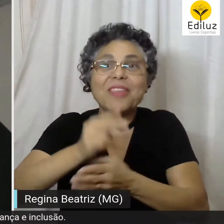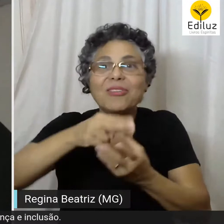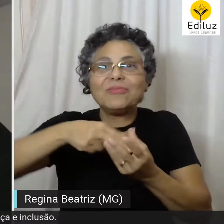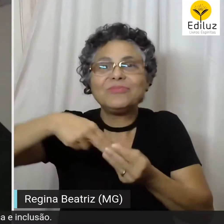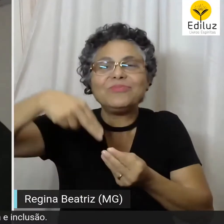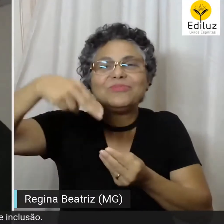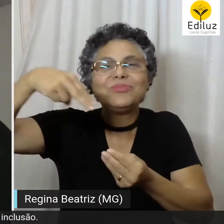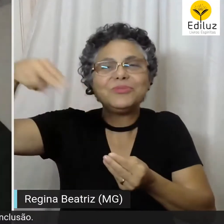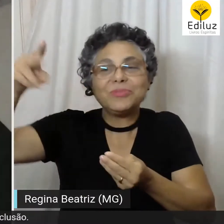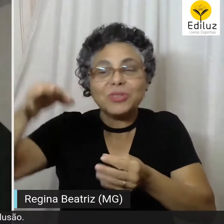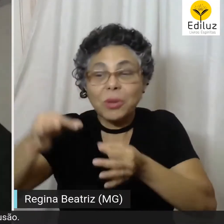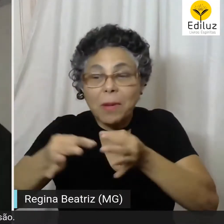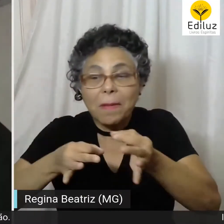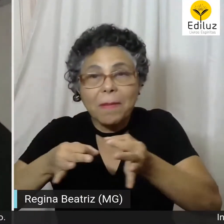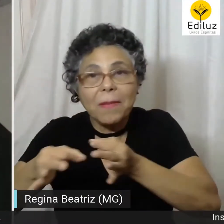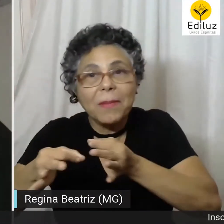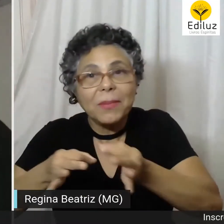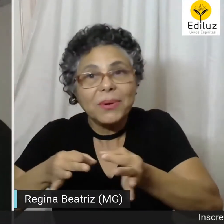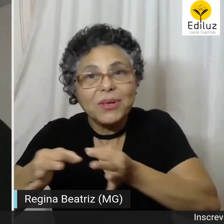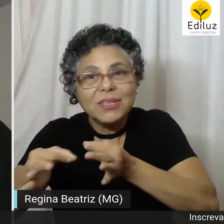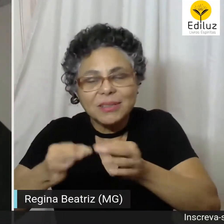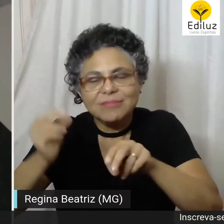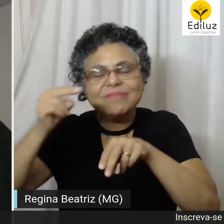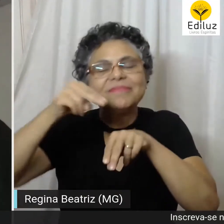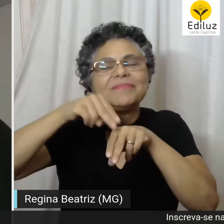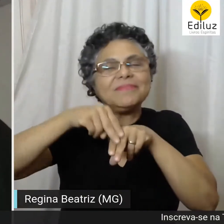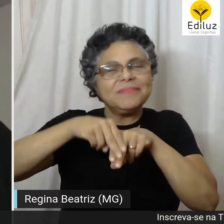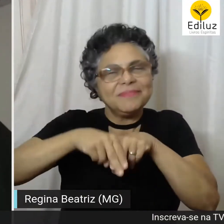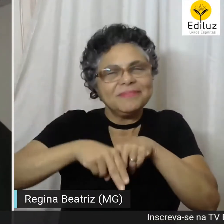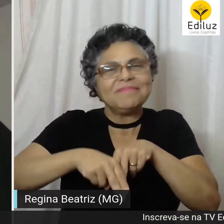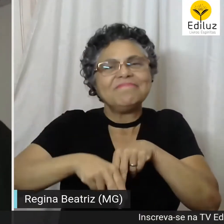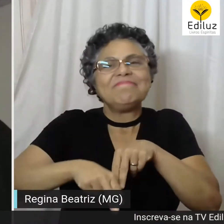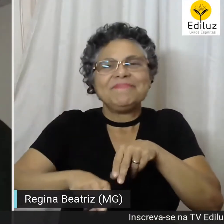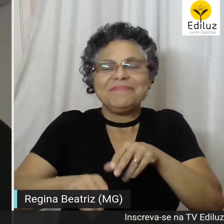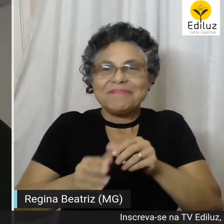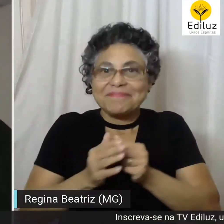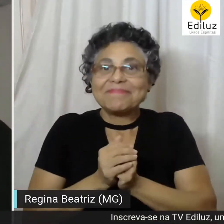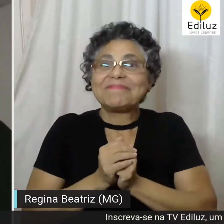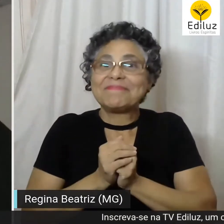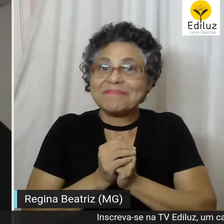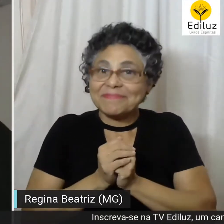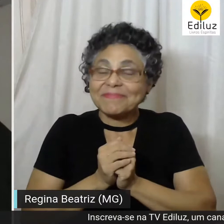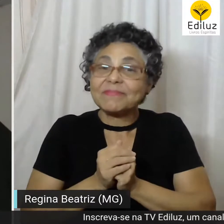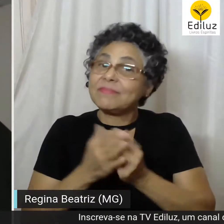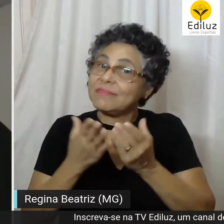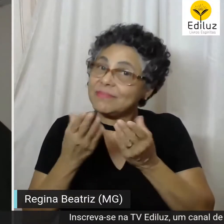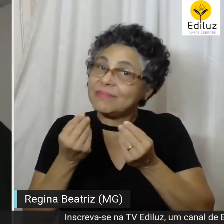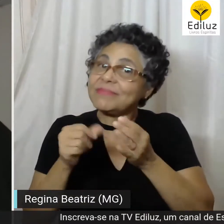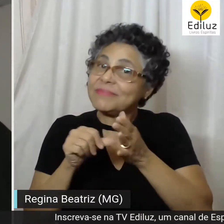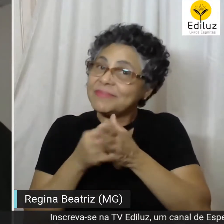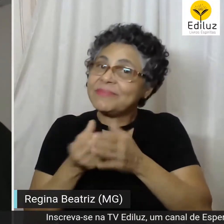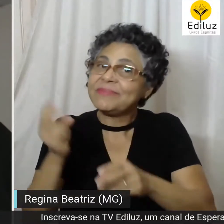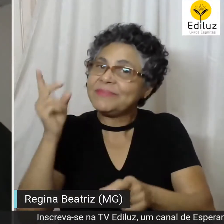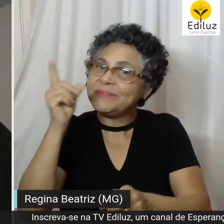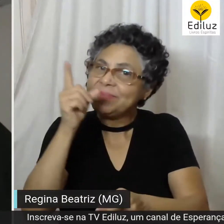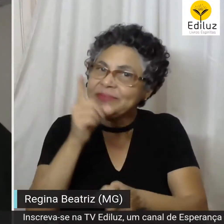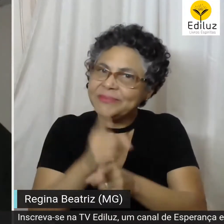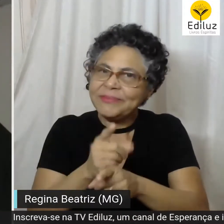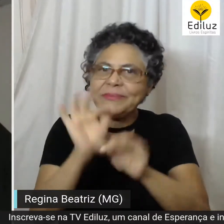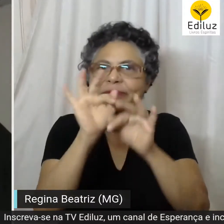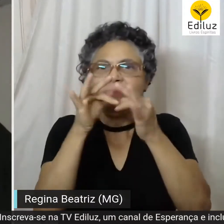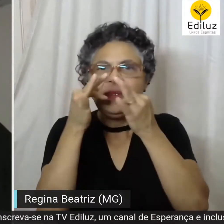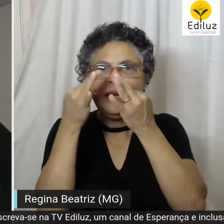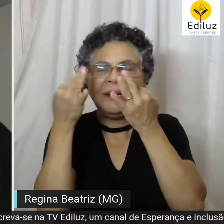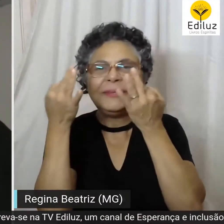seus processos reencarnatórios e que encontram as